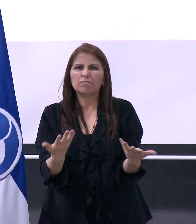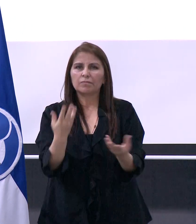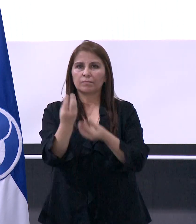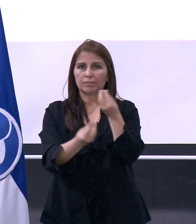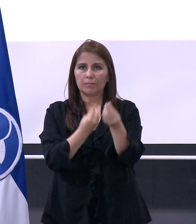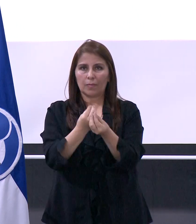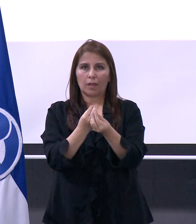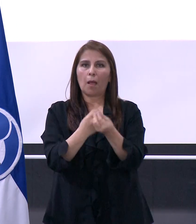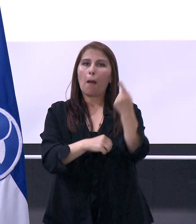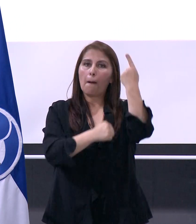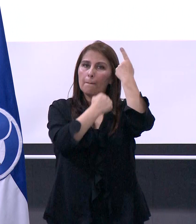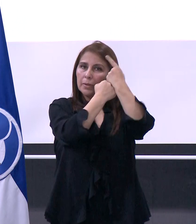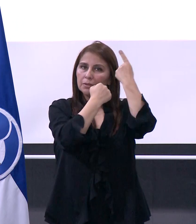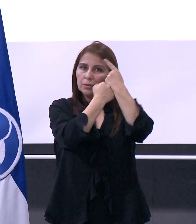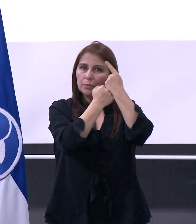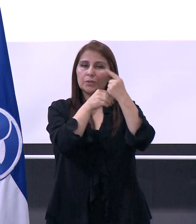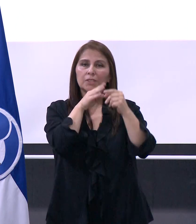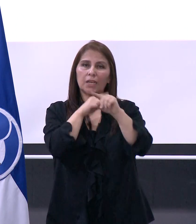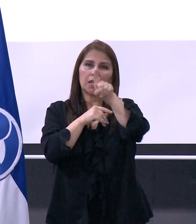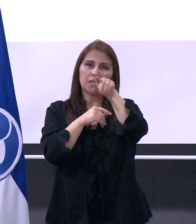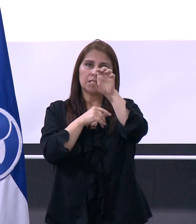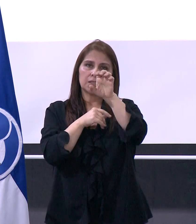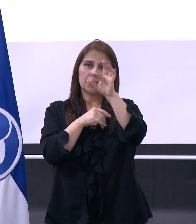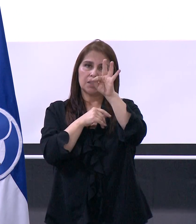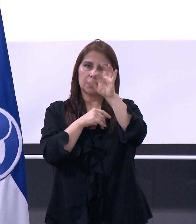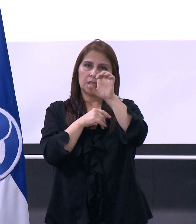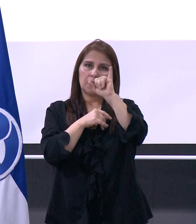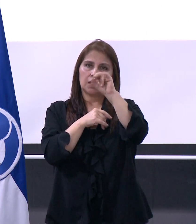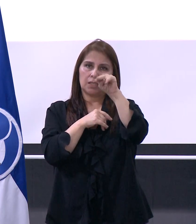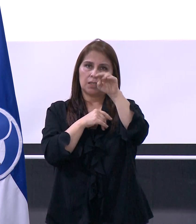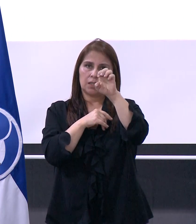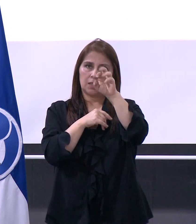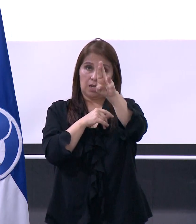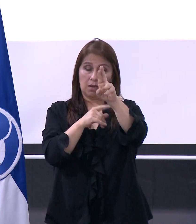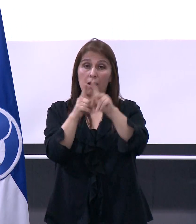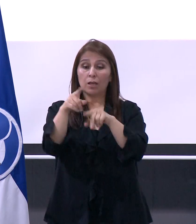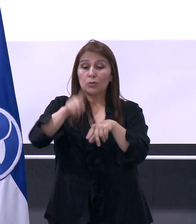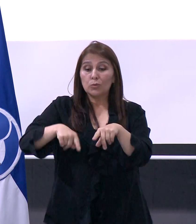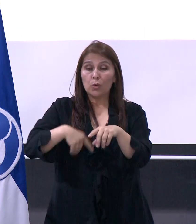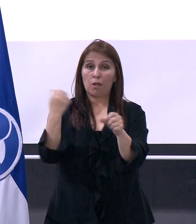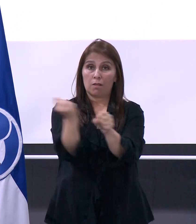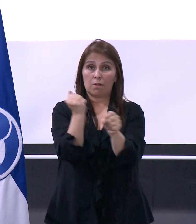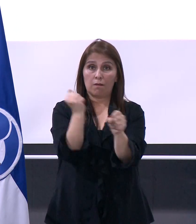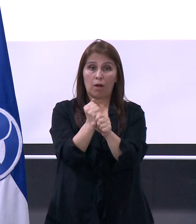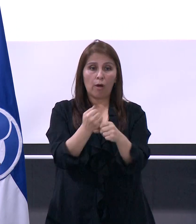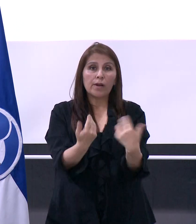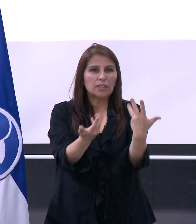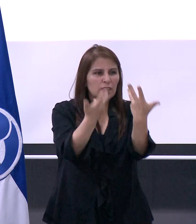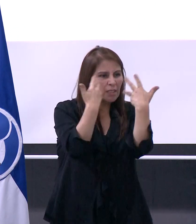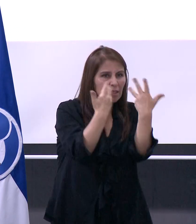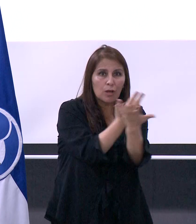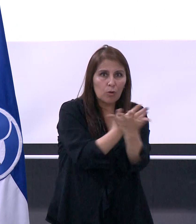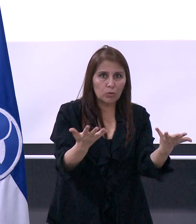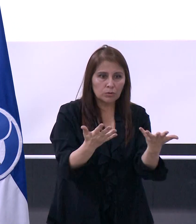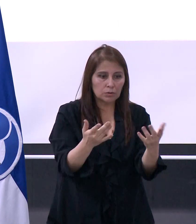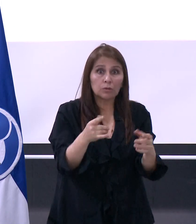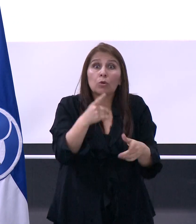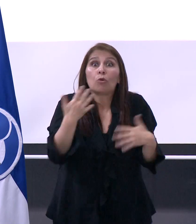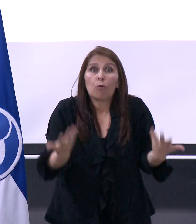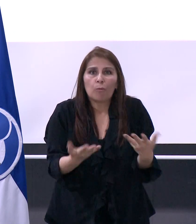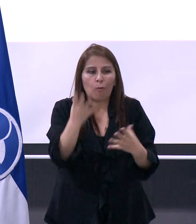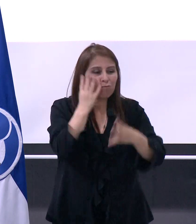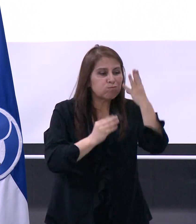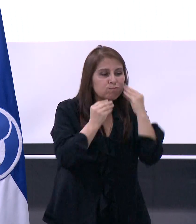base en los principios de ejerce steiner la escuela del trabajo y de la enseñanza de las cosas en las cosas mismas